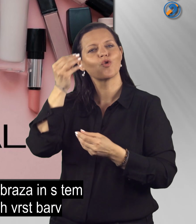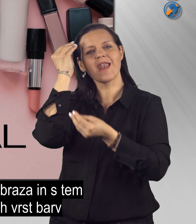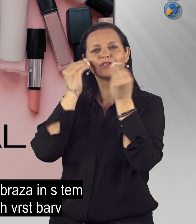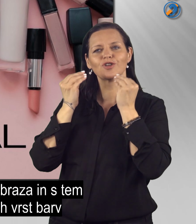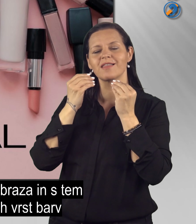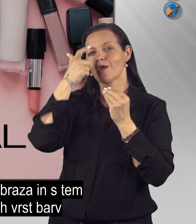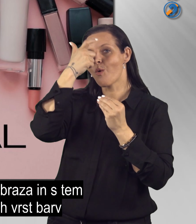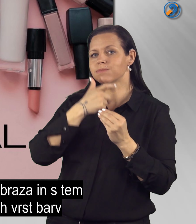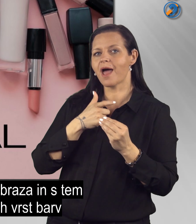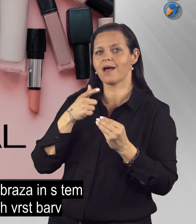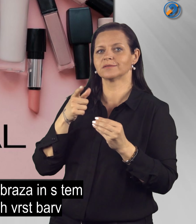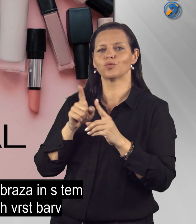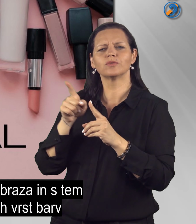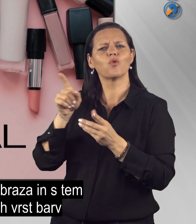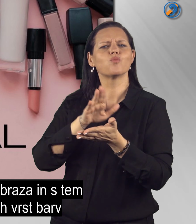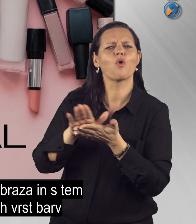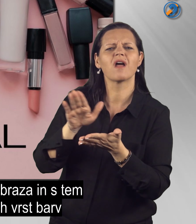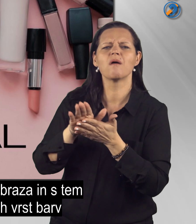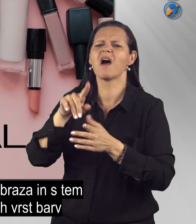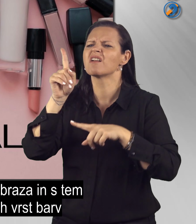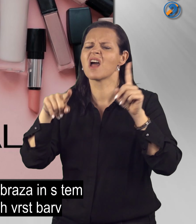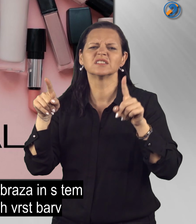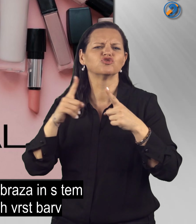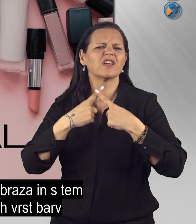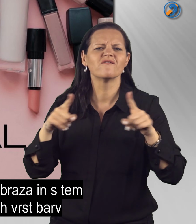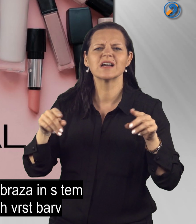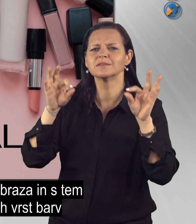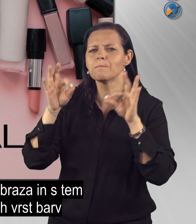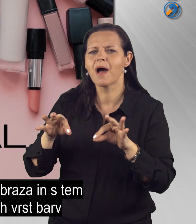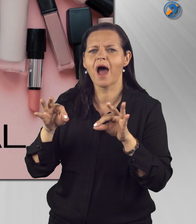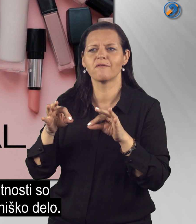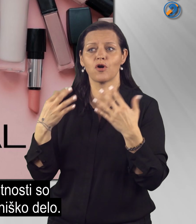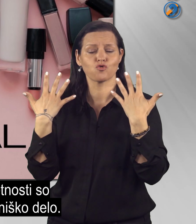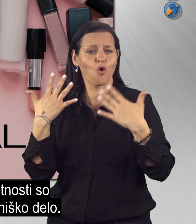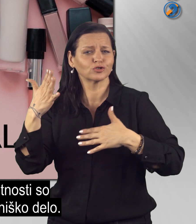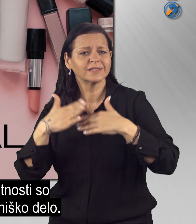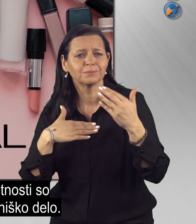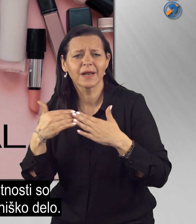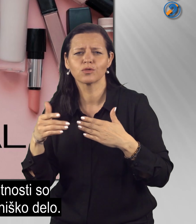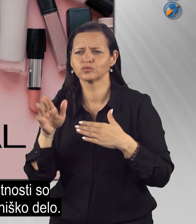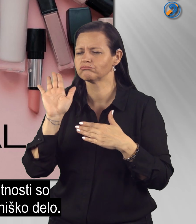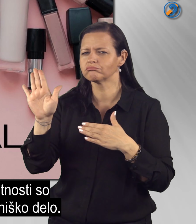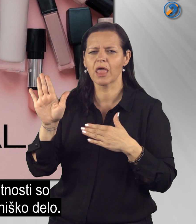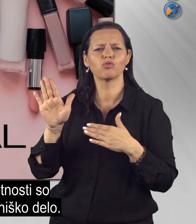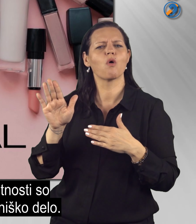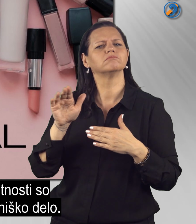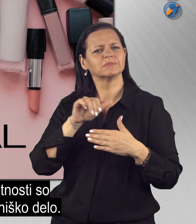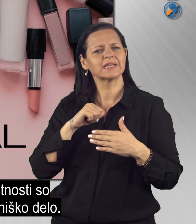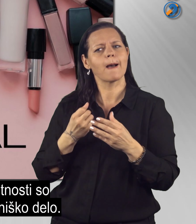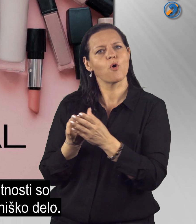Umetniško ličenje obraza in s tem uporaba različnih vrst barv ter ročne spretnosti so njeno samorastniško delo.